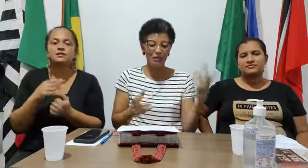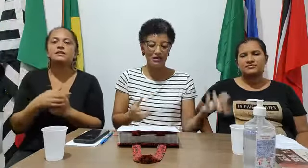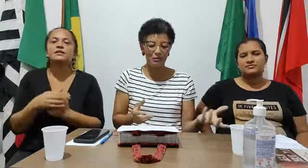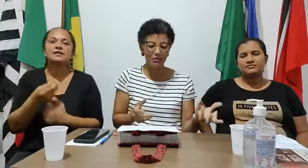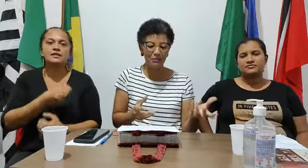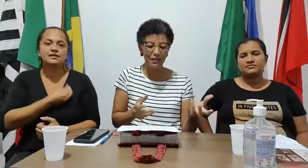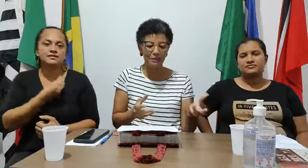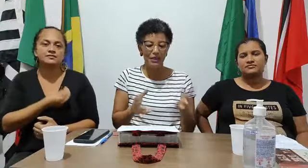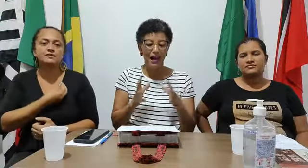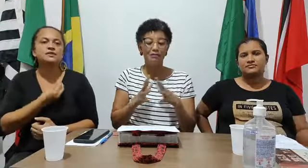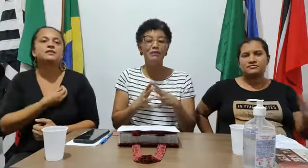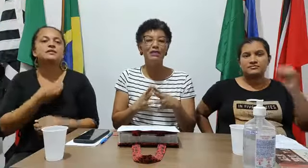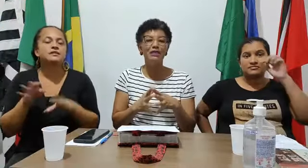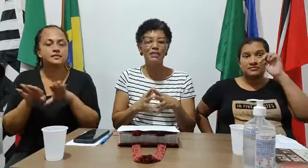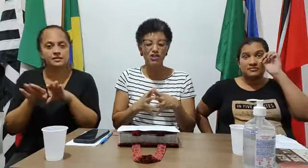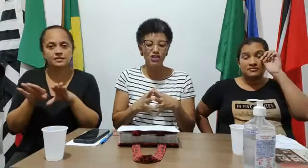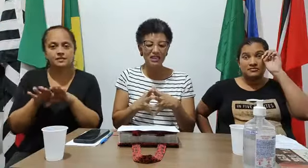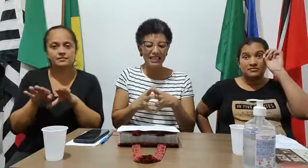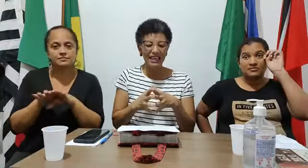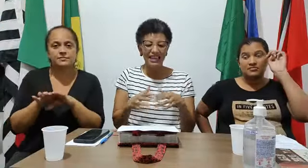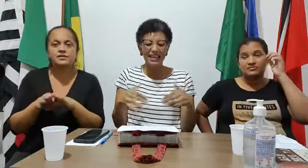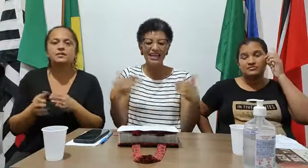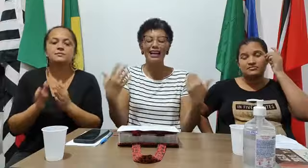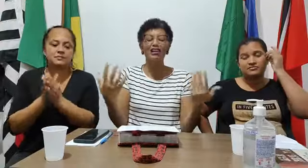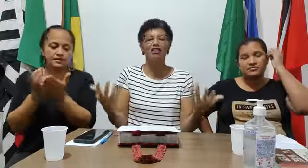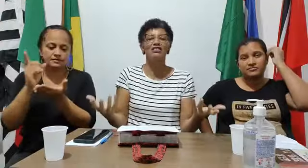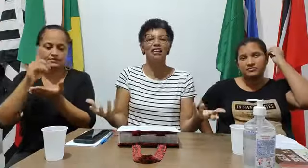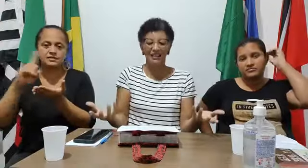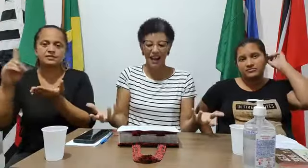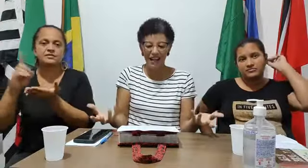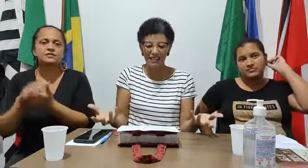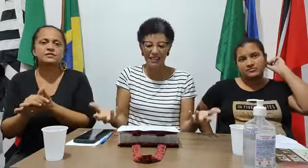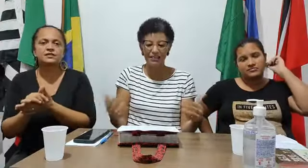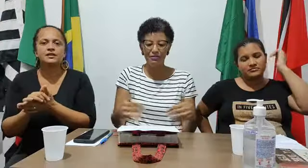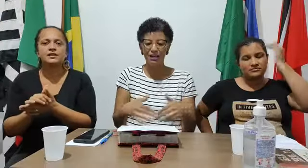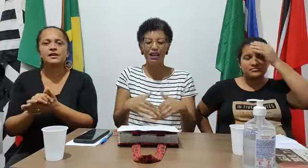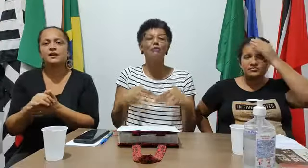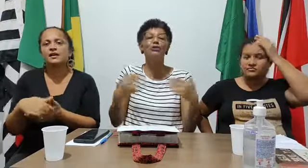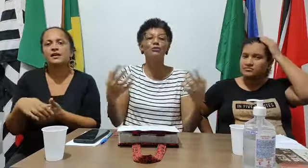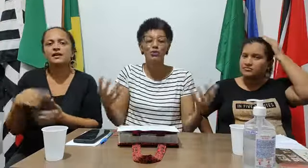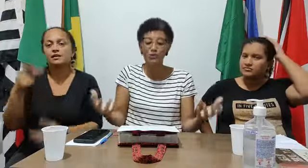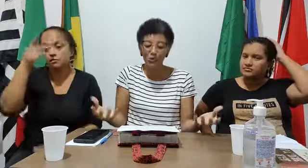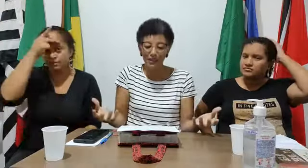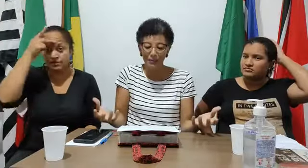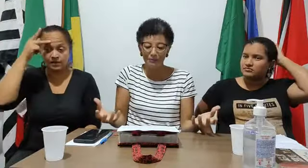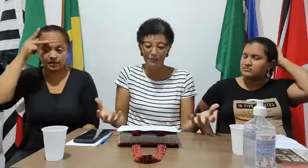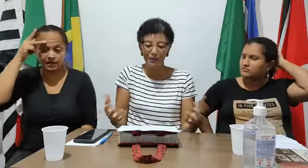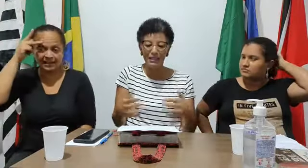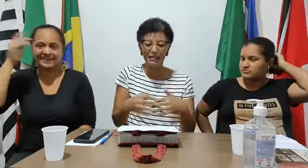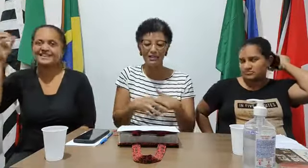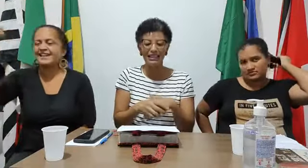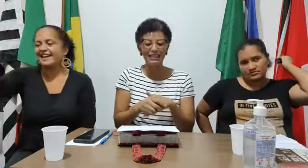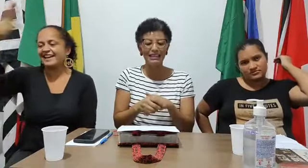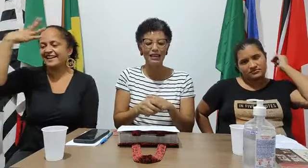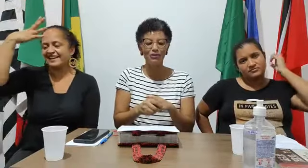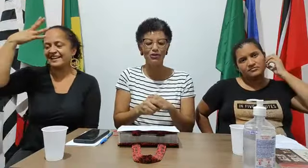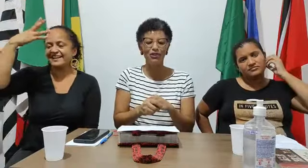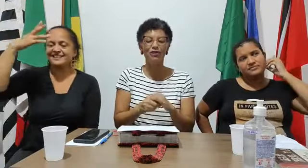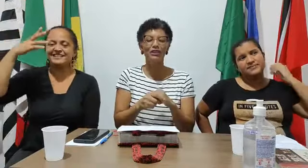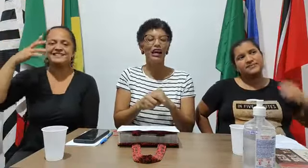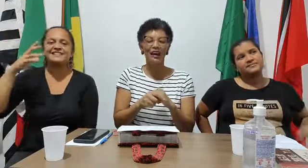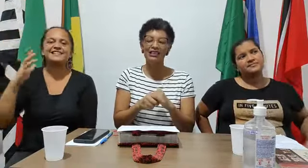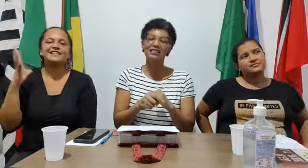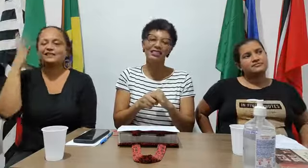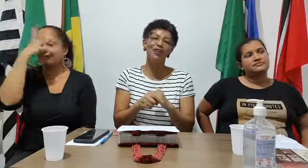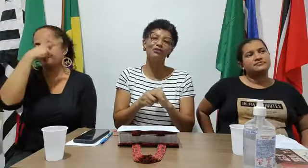versículo e vou passar para a Fabi. A Bíblia também diz, né? Que enganosa é a graça e vã a formosura. Mas a mulher que teme ao